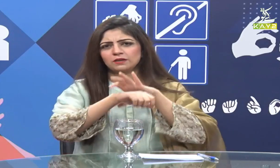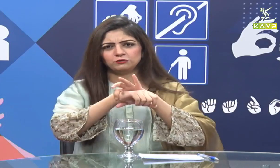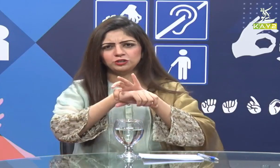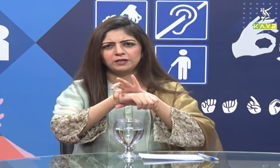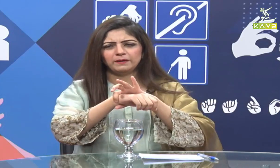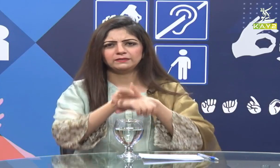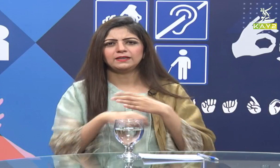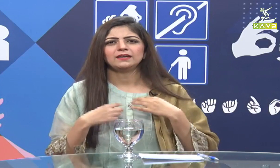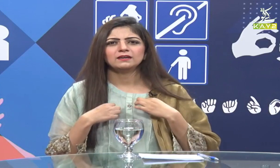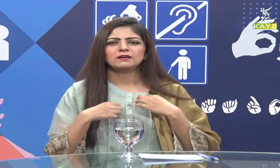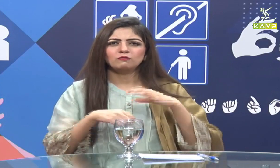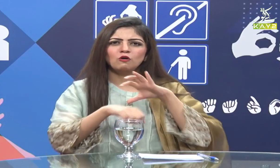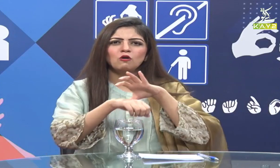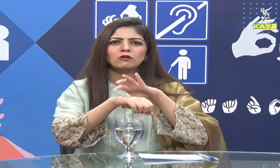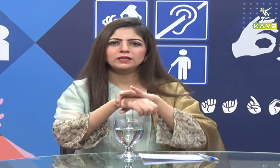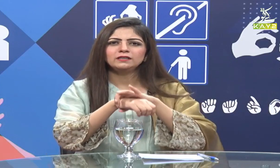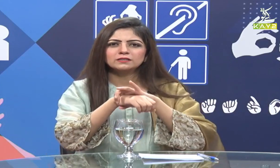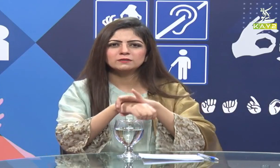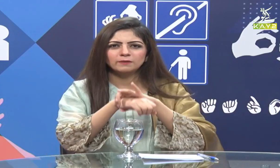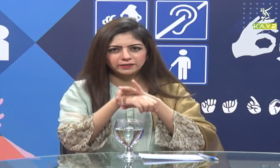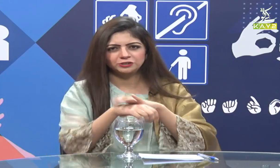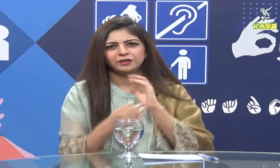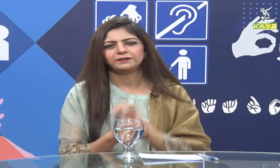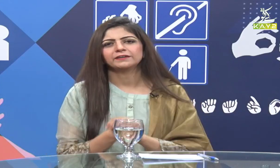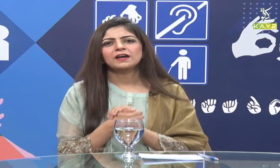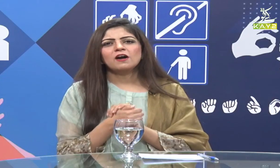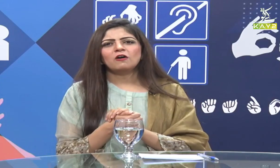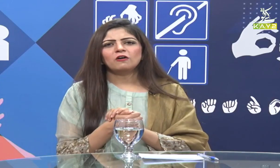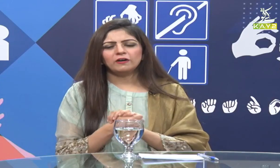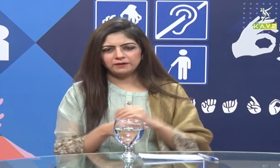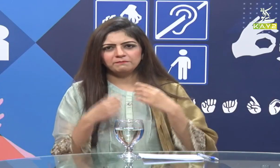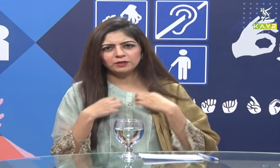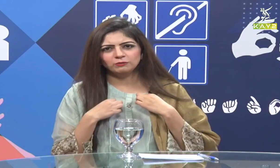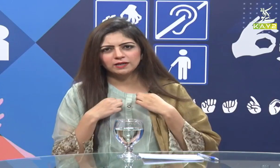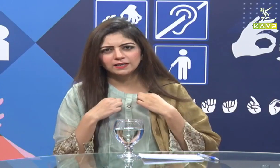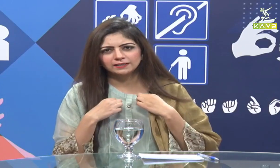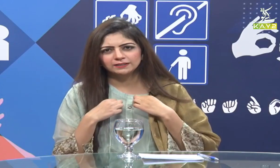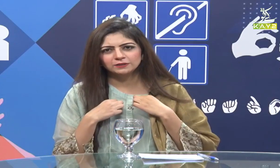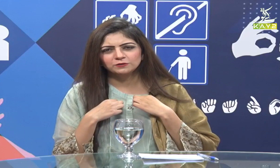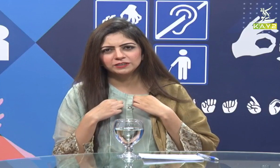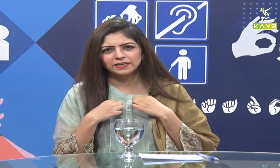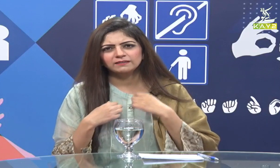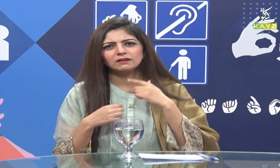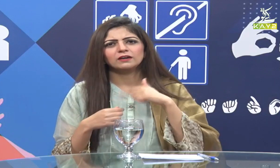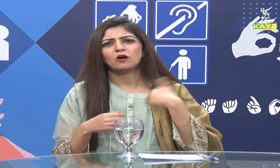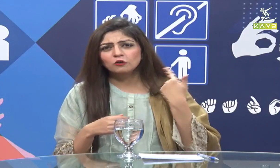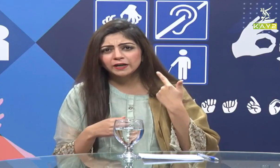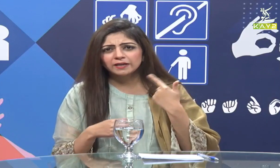बाजू शर्ट पहनते हैं वो होगी स्वेट शर्ट। और मैं दोबारा साइन कर देती हूँ, ये राउंड नेक